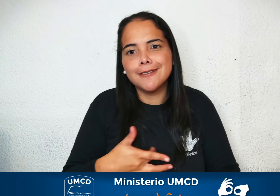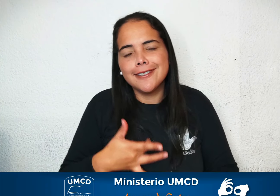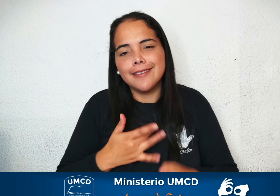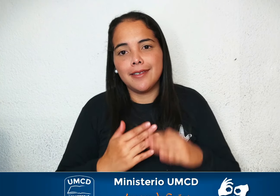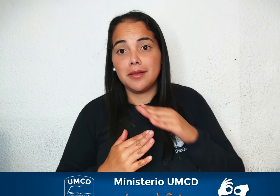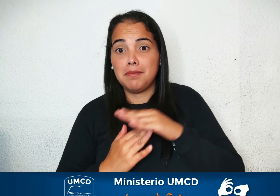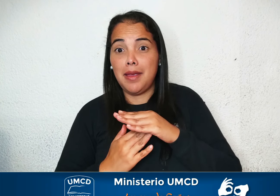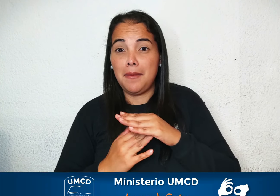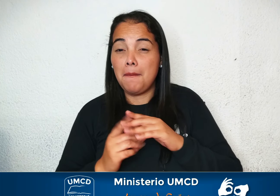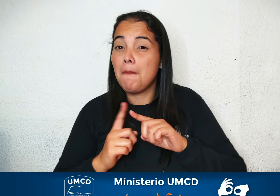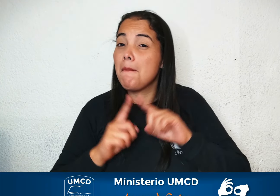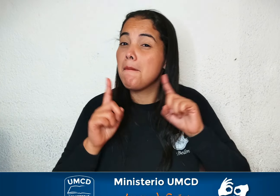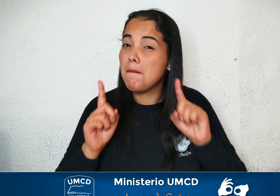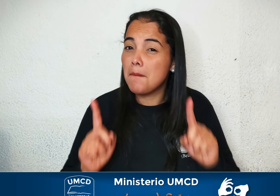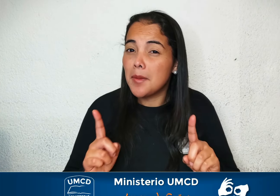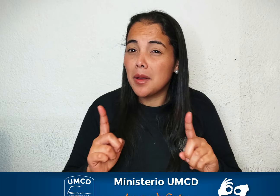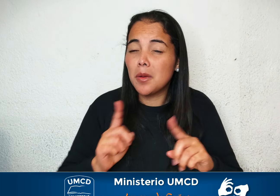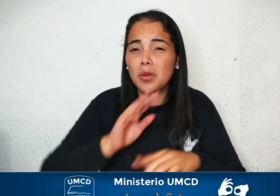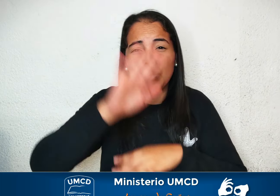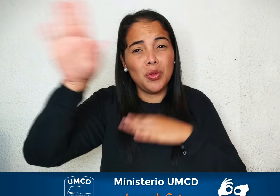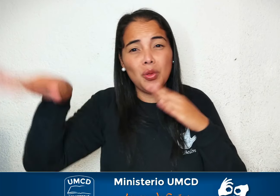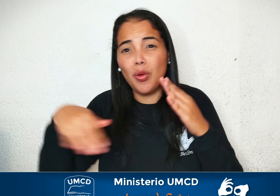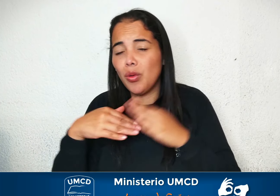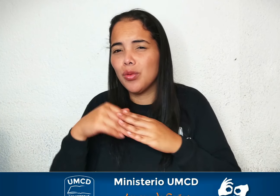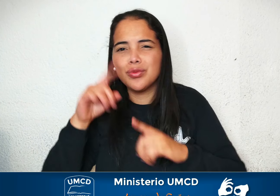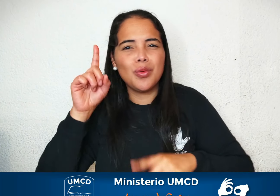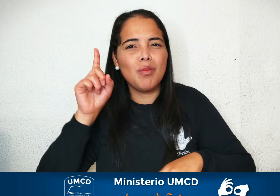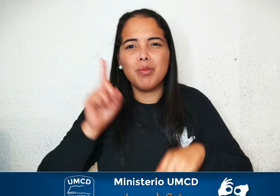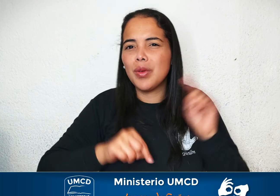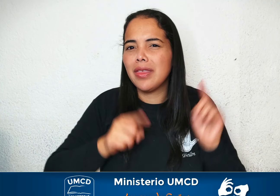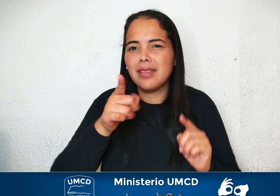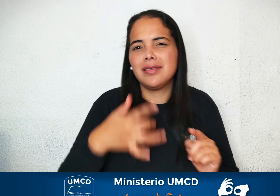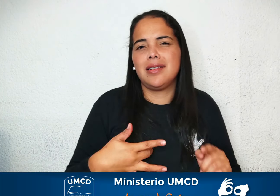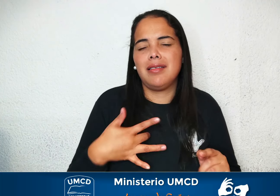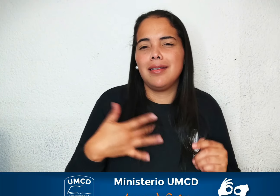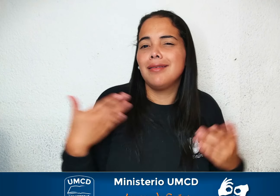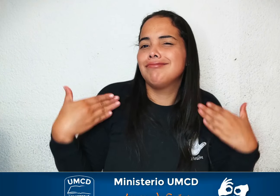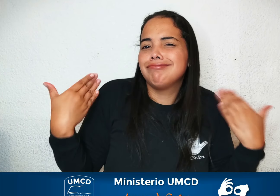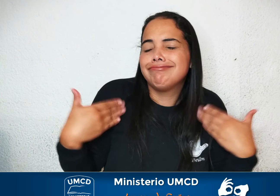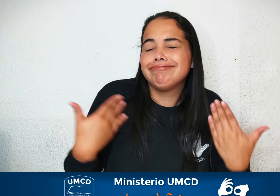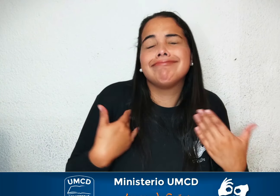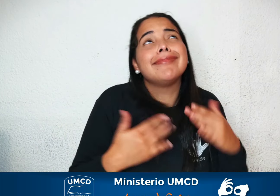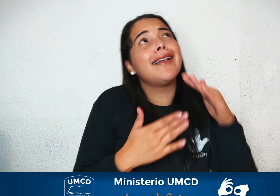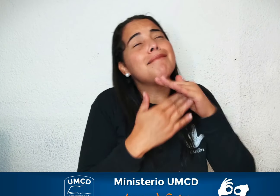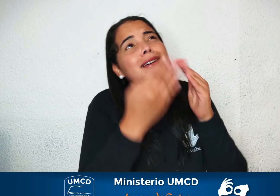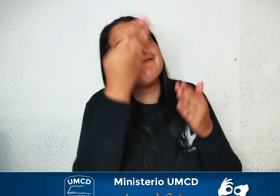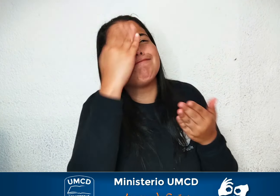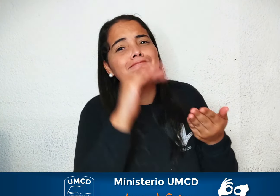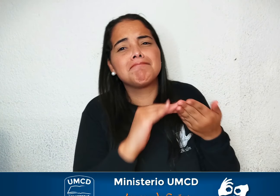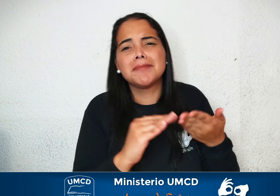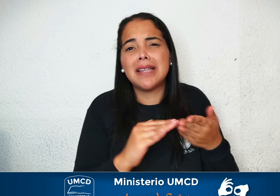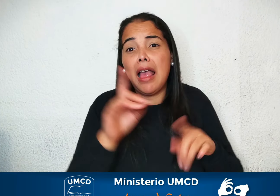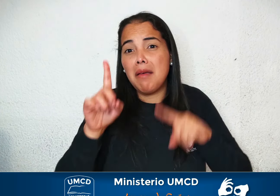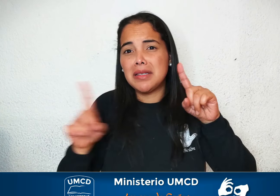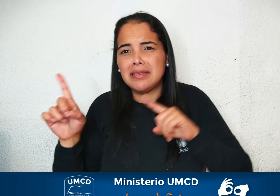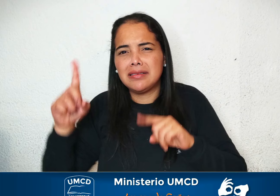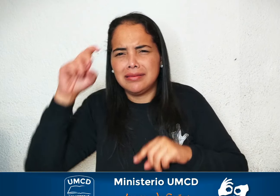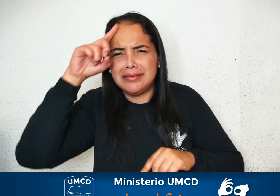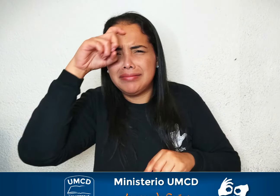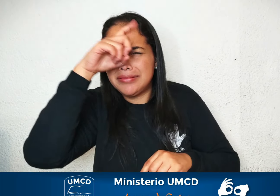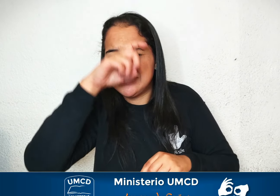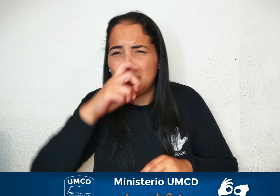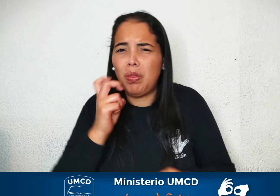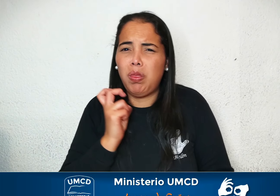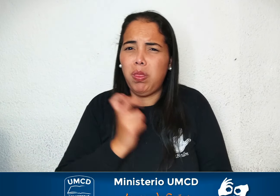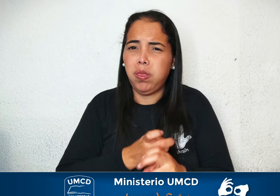necesitamos. El problema es que a veces no todos podemos disfrutar de ese gozo, de la paz, del perdón de Dios. Y es